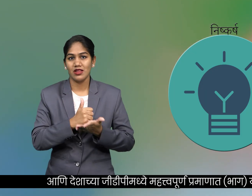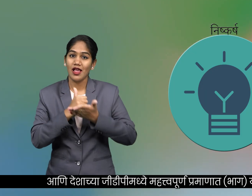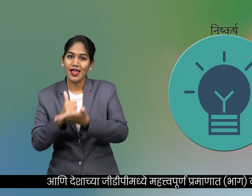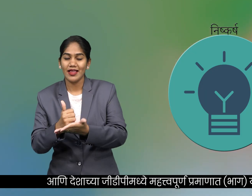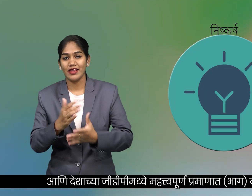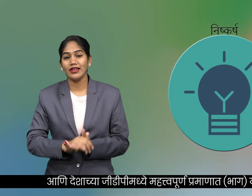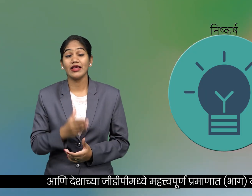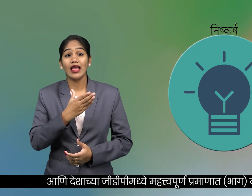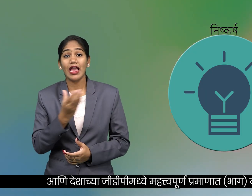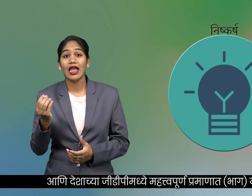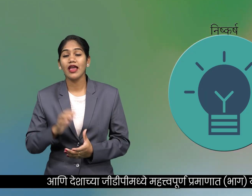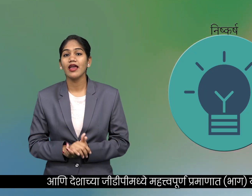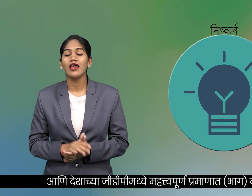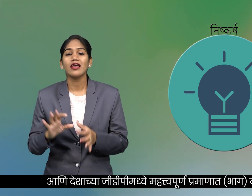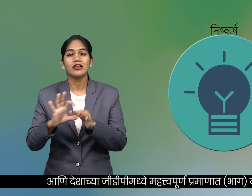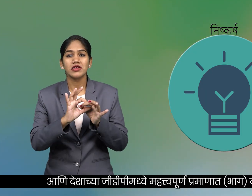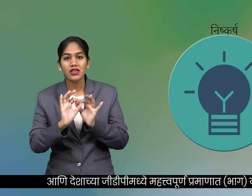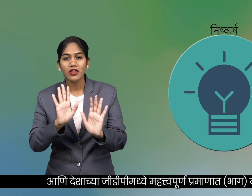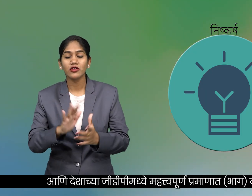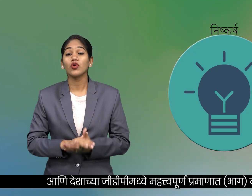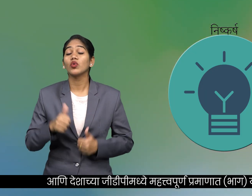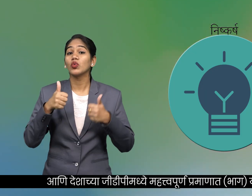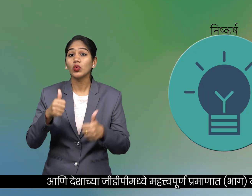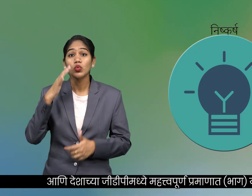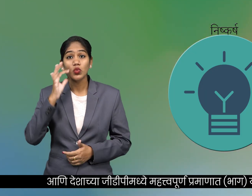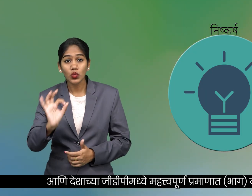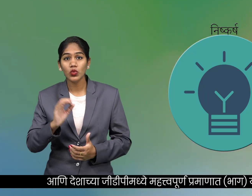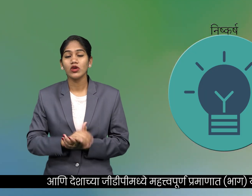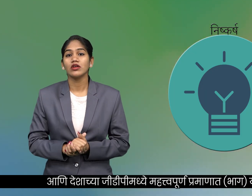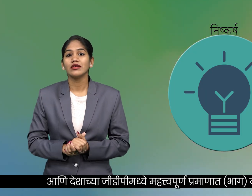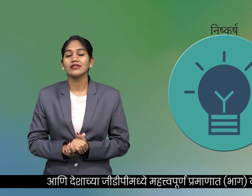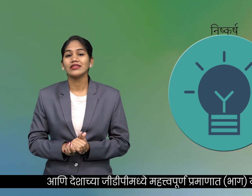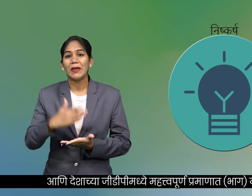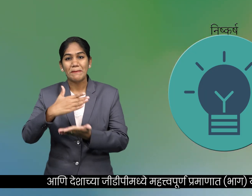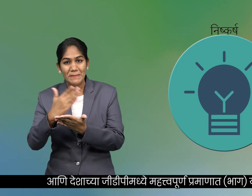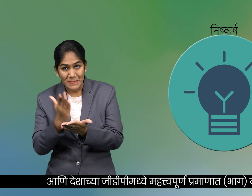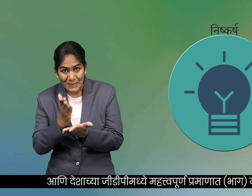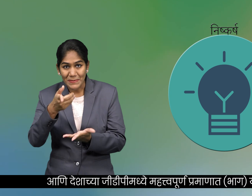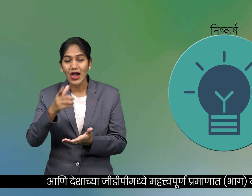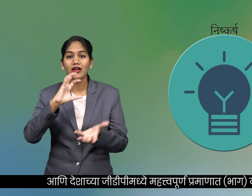आणि देशाच्या GDP मध्ये महत्त्वपूर्ण प्रमाणात योगदान देते.